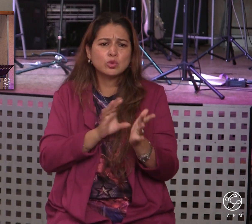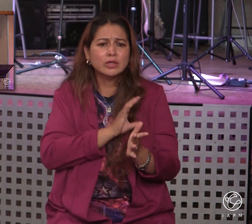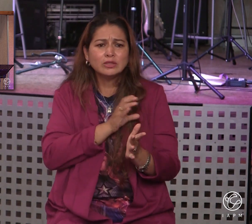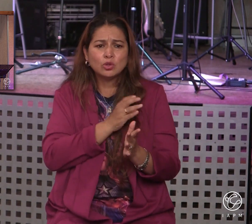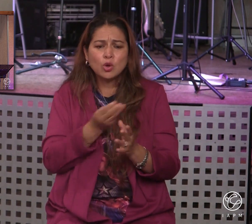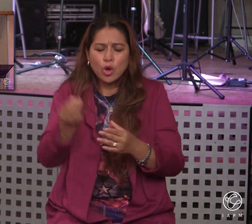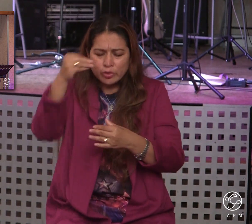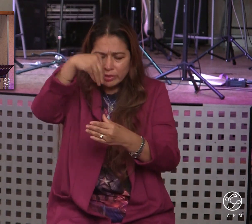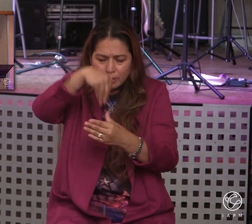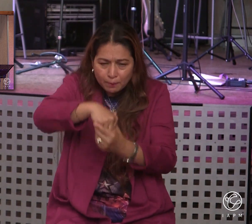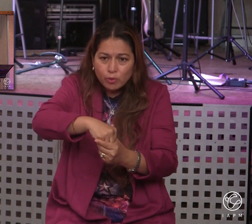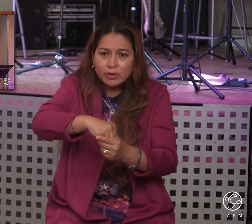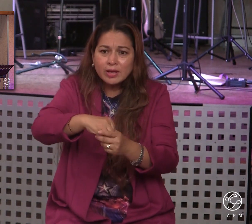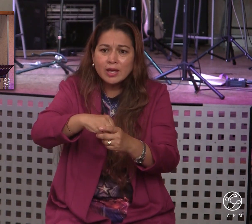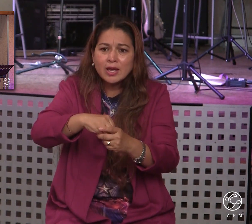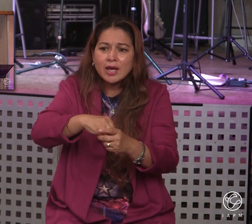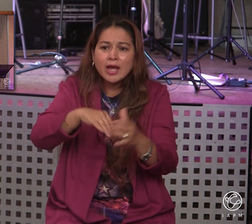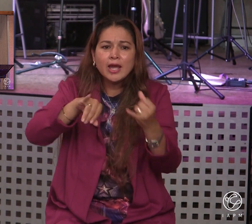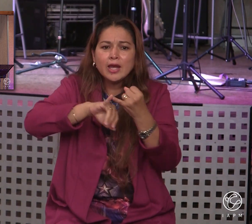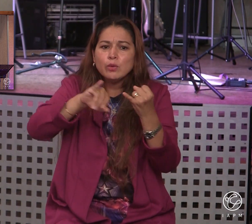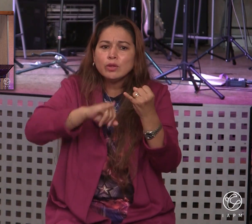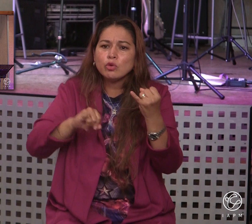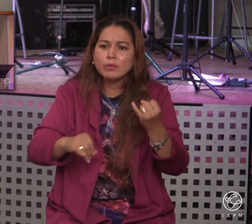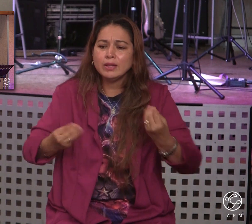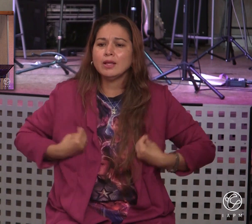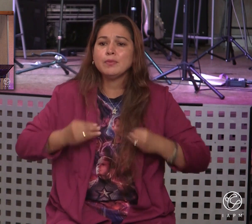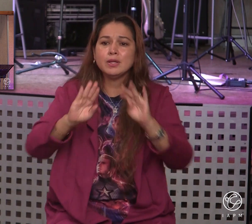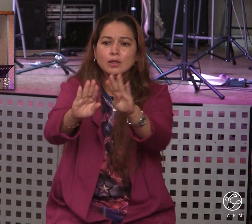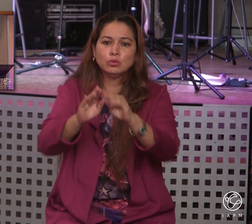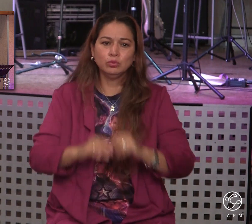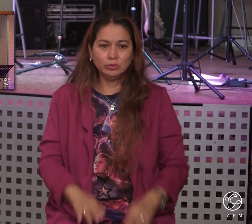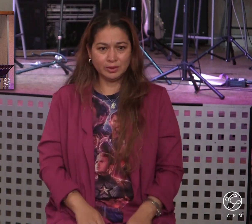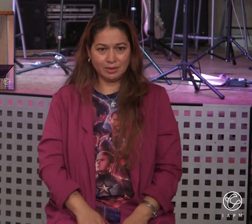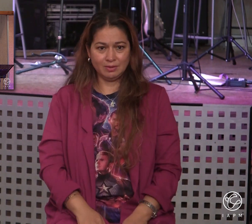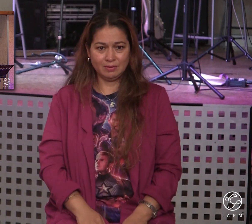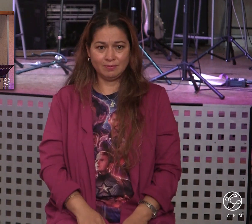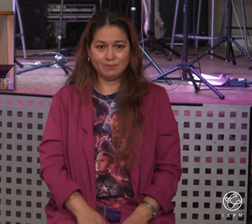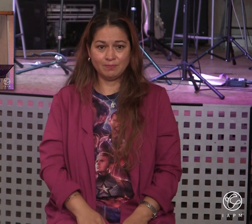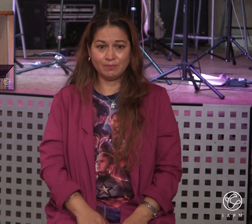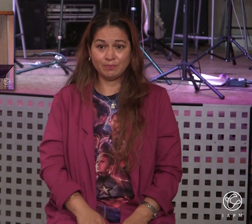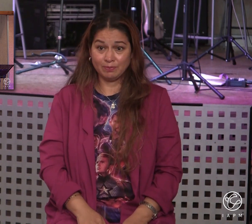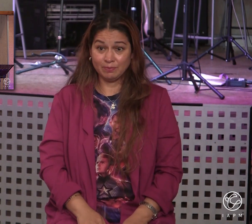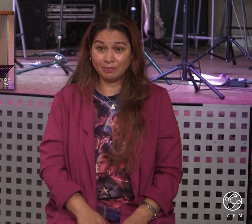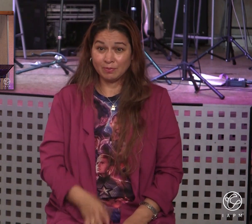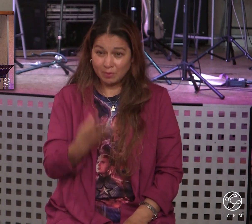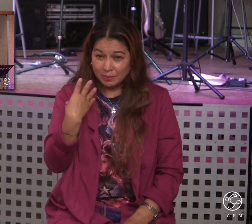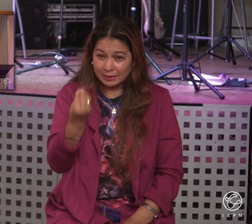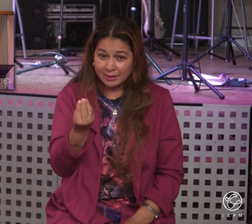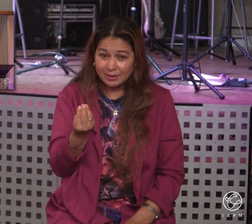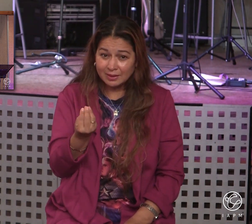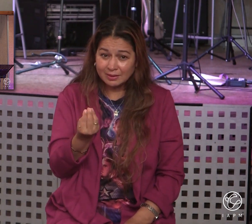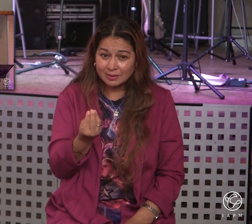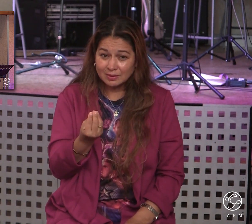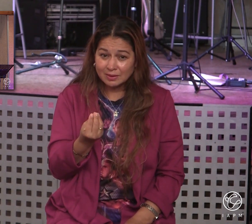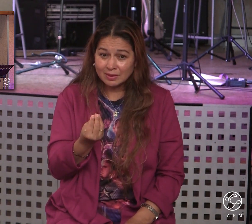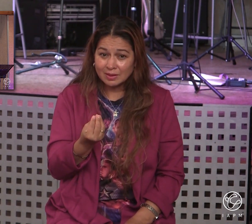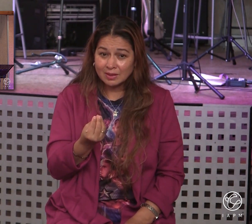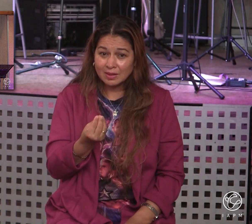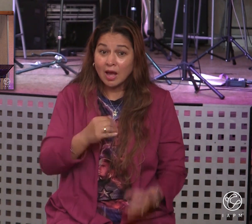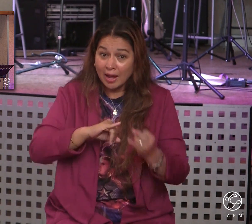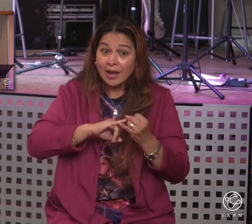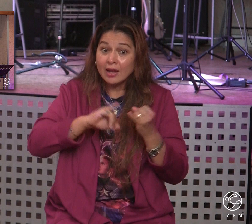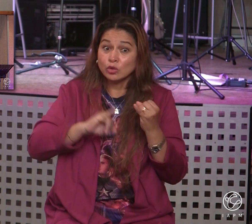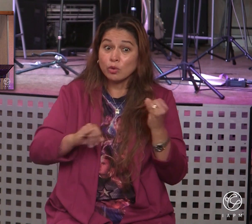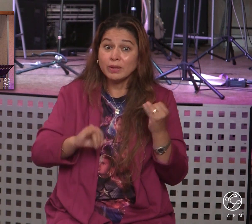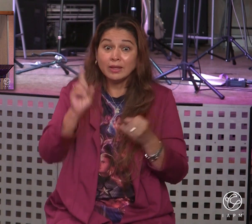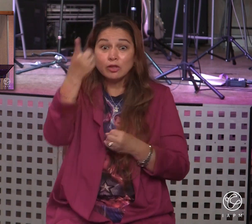porque insisto, la tormenta es la que les va a convencer de que Él es verdaderamente el Hijo de Dios. Fijaos que no dice Él es el